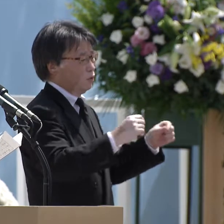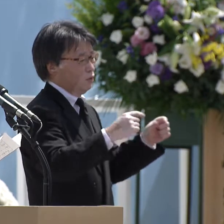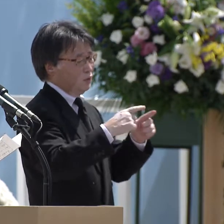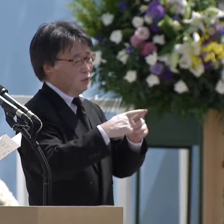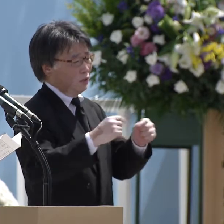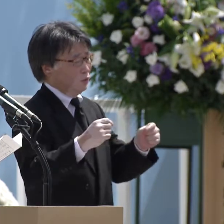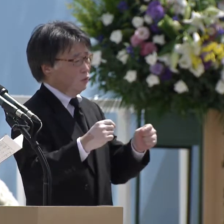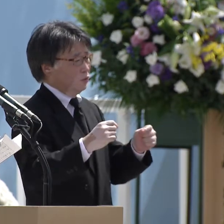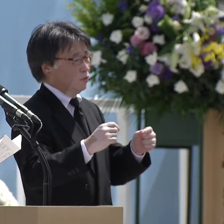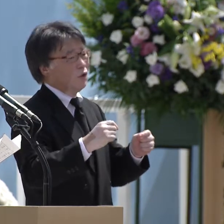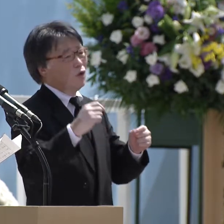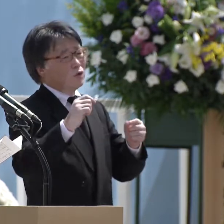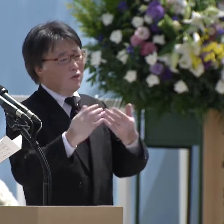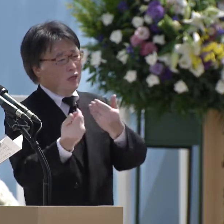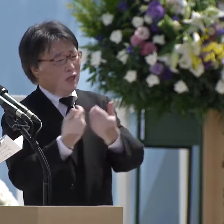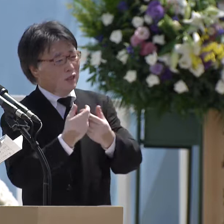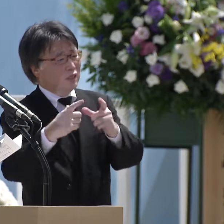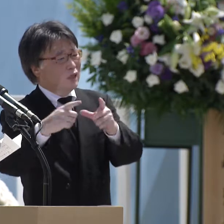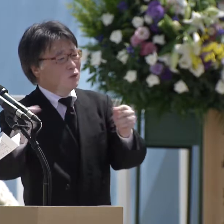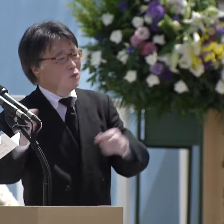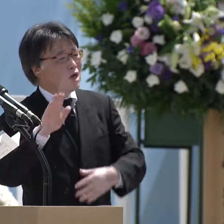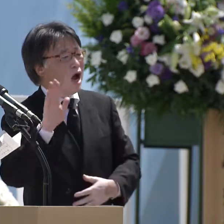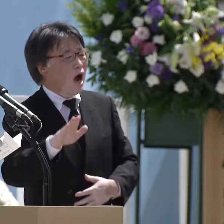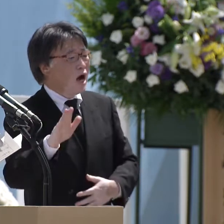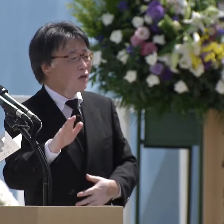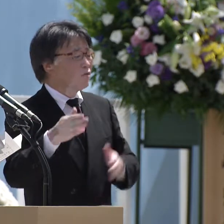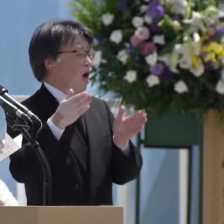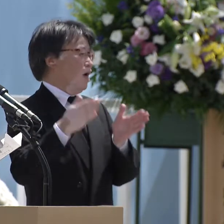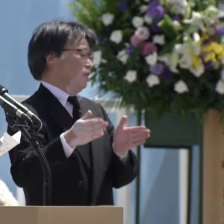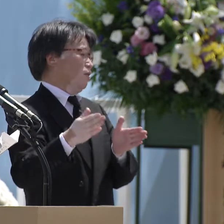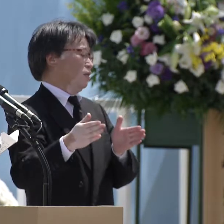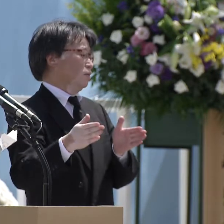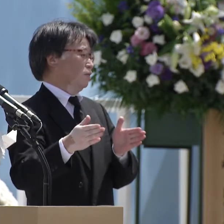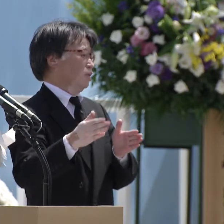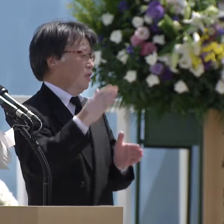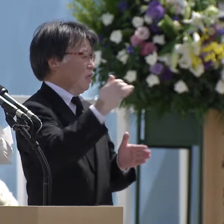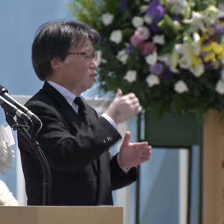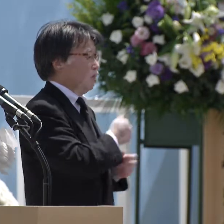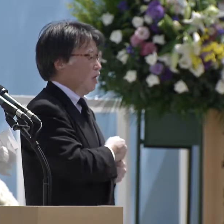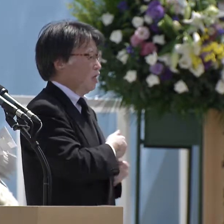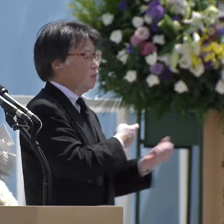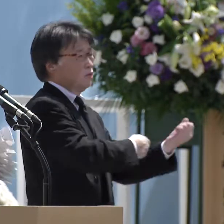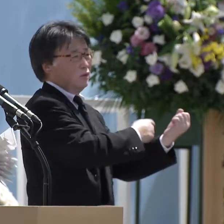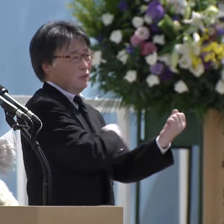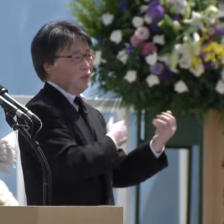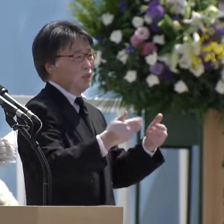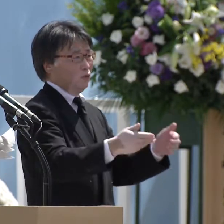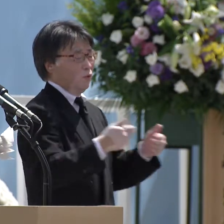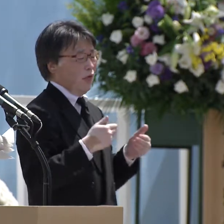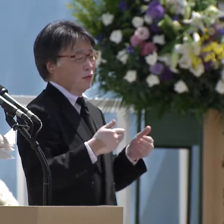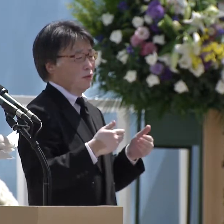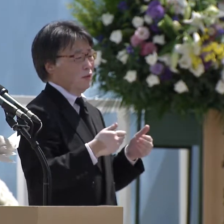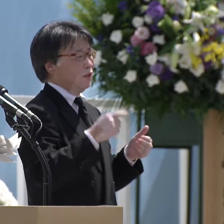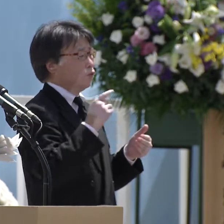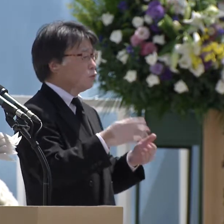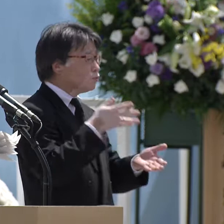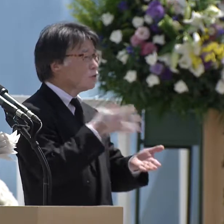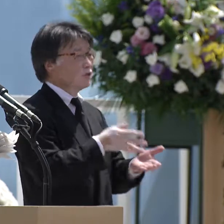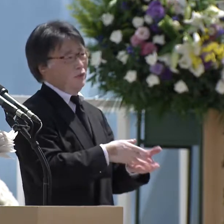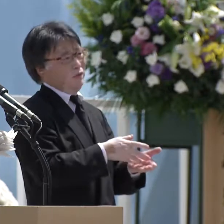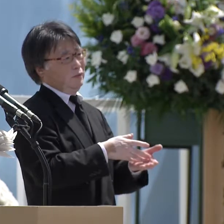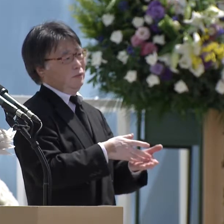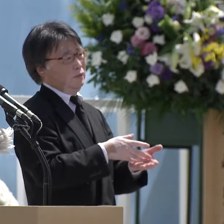が醸成されない国が存在する限り、核抑止力が必要であると弁明